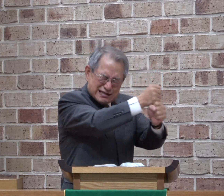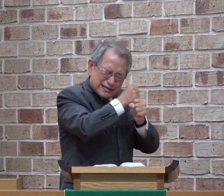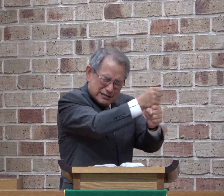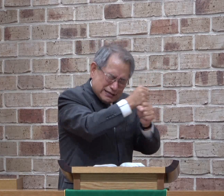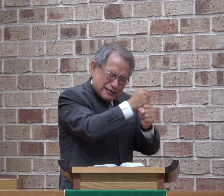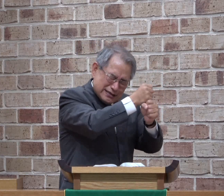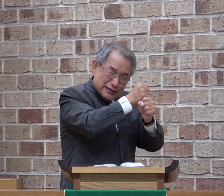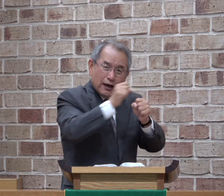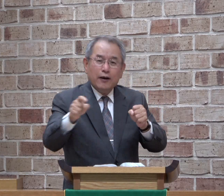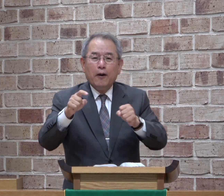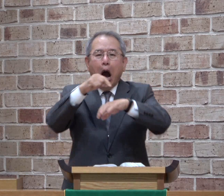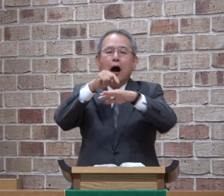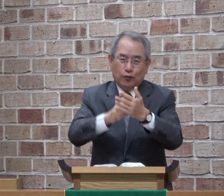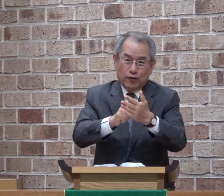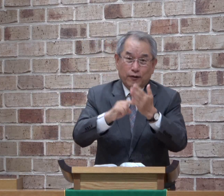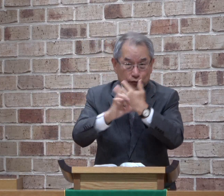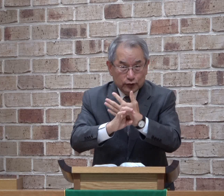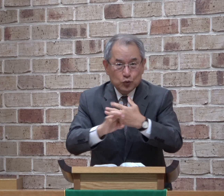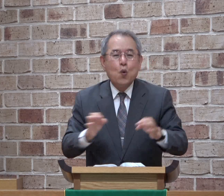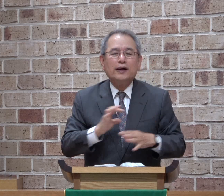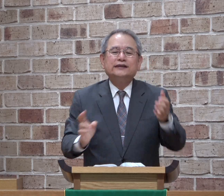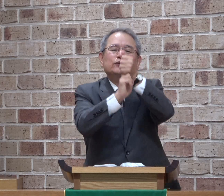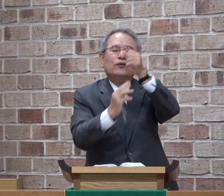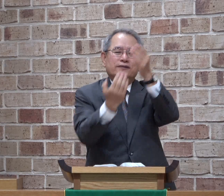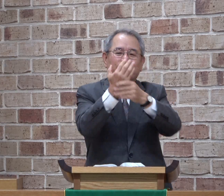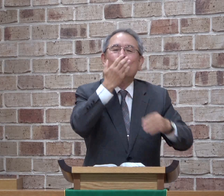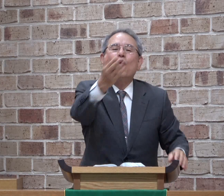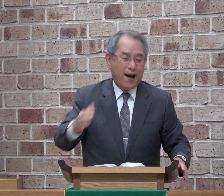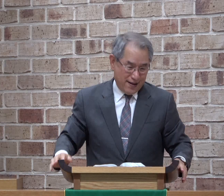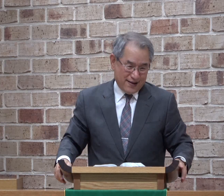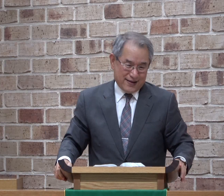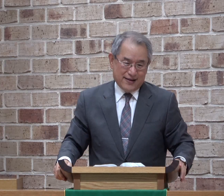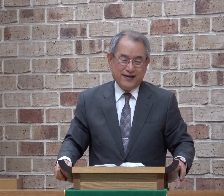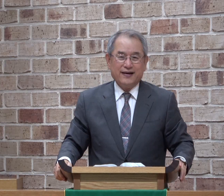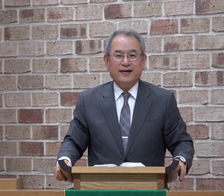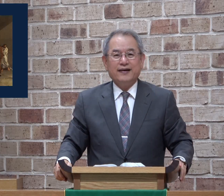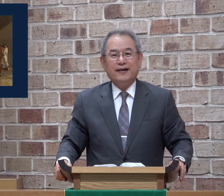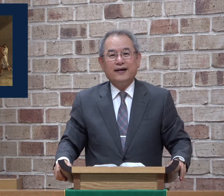예수님을 붙들었다는 심정, 그것이 놀라운 기적을 일으켰습니다.